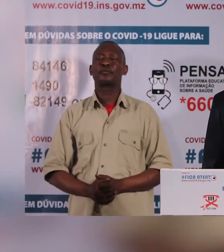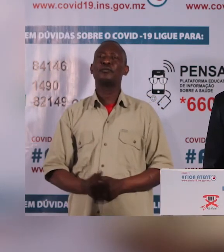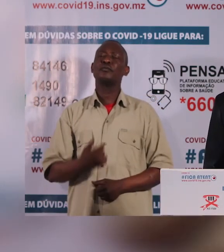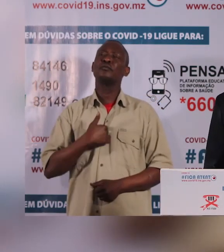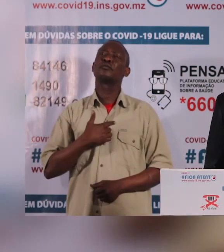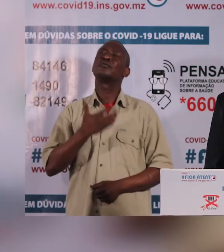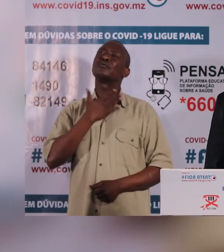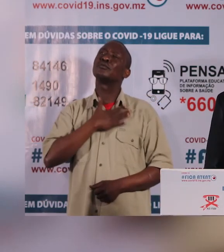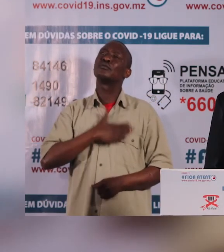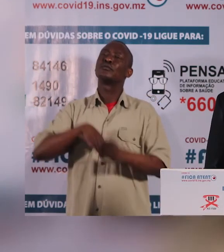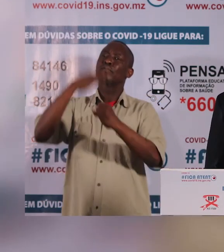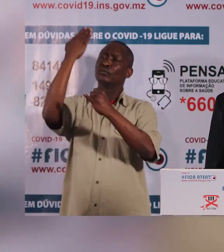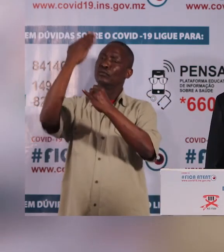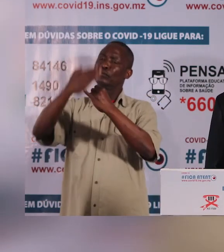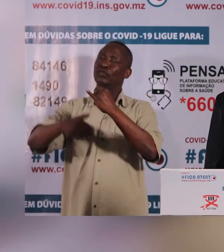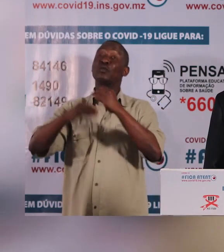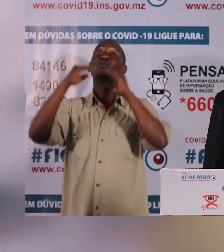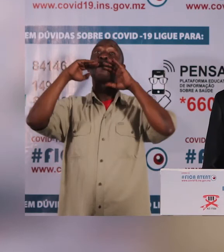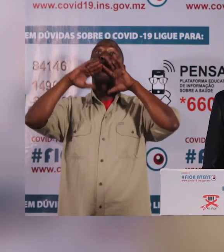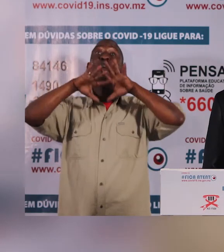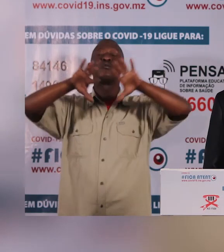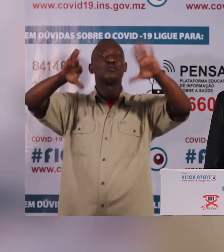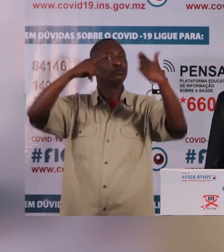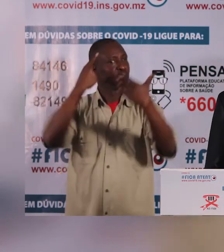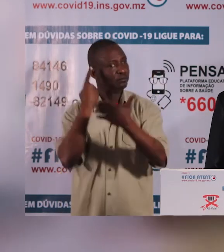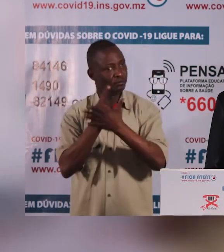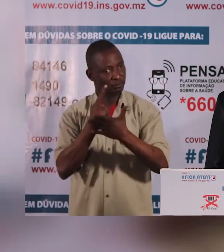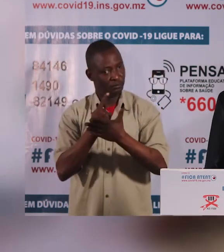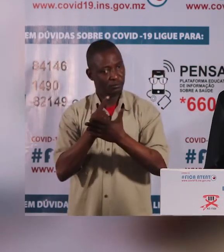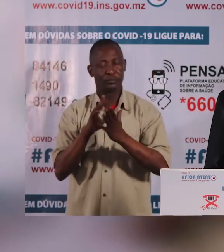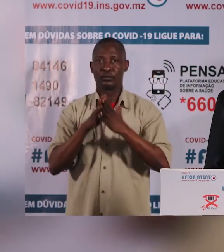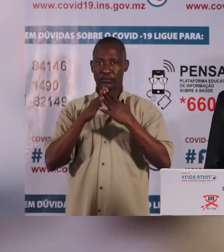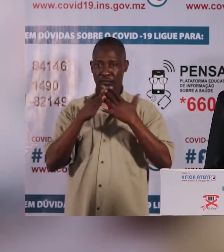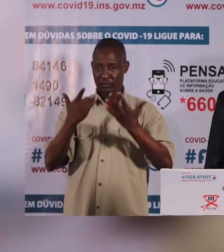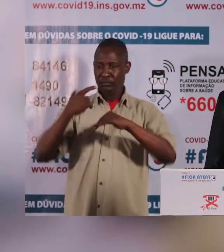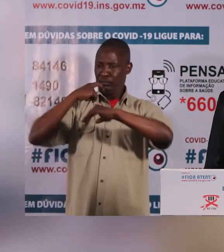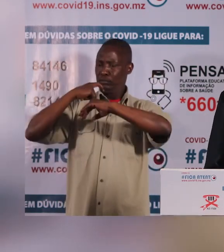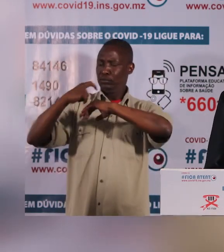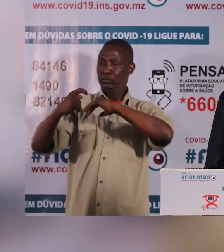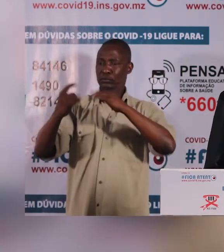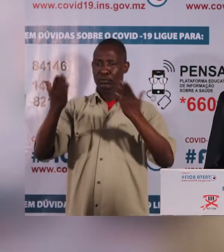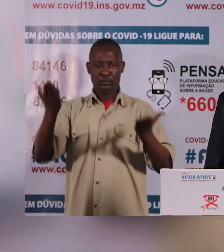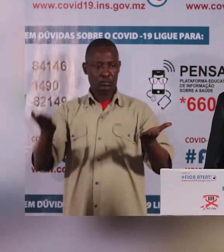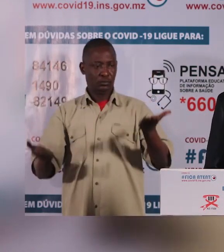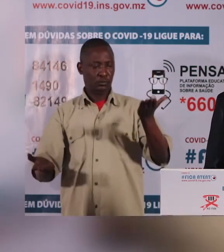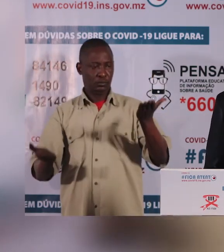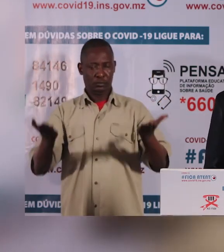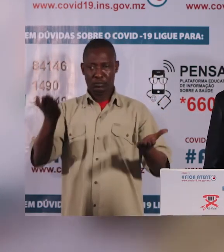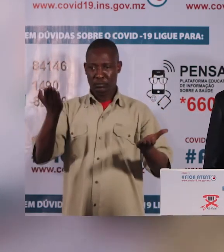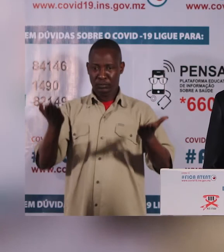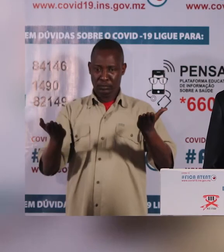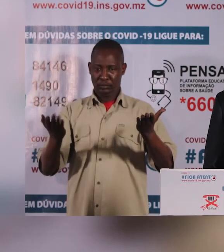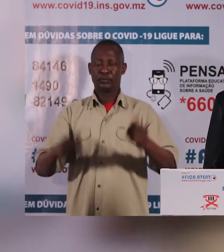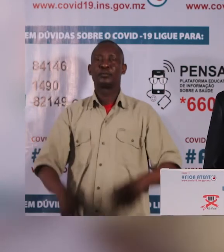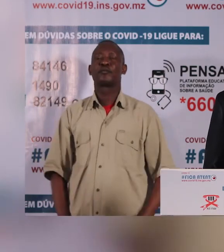com as mensagens-chave desta análise epidemiológica semanal. O número de casos de Covid-19 no mundo